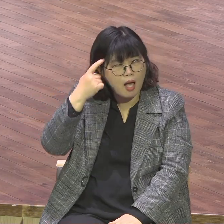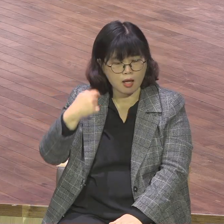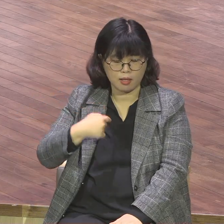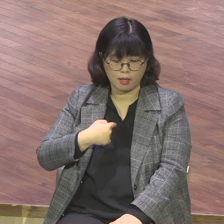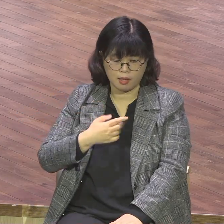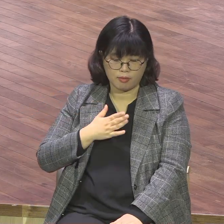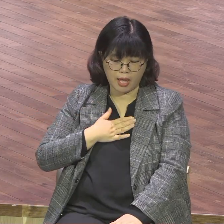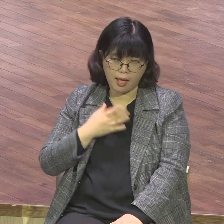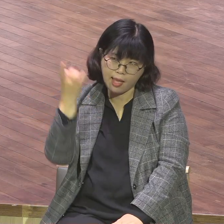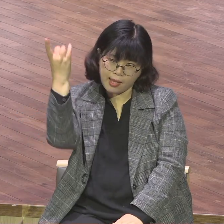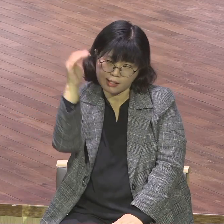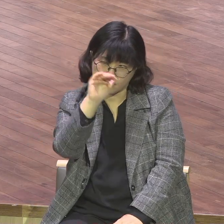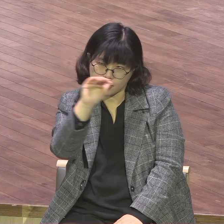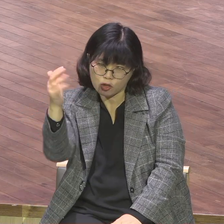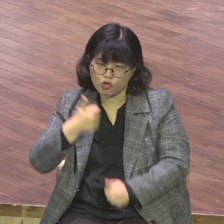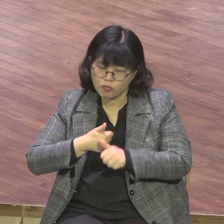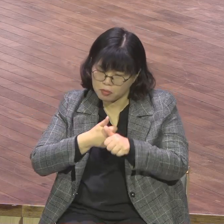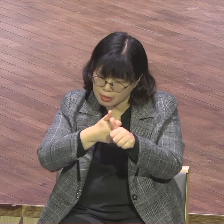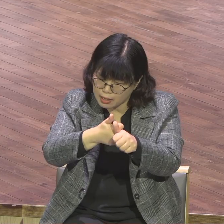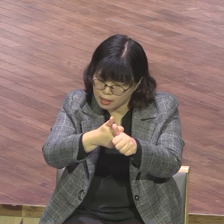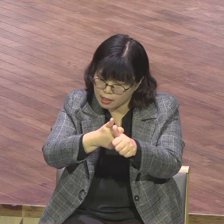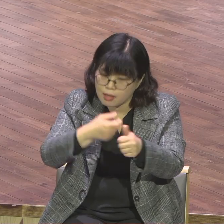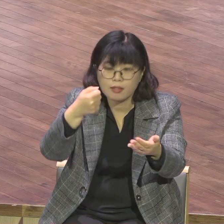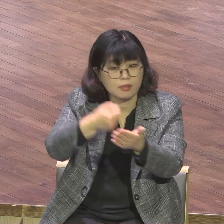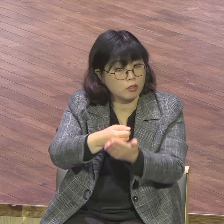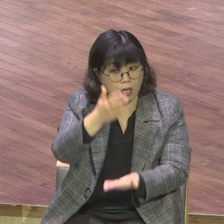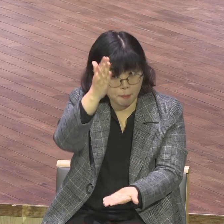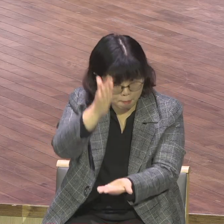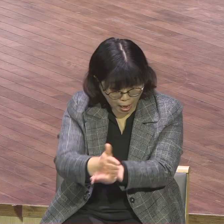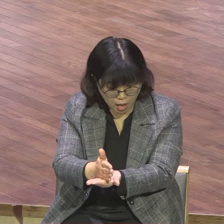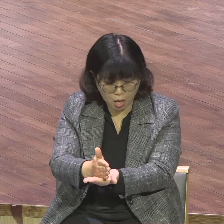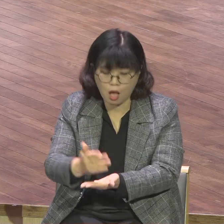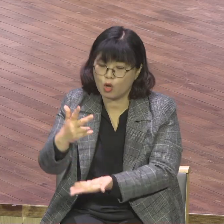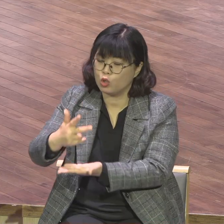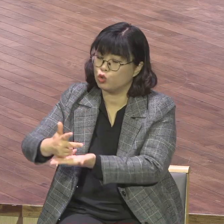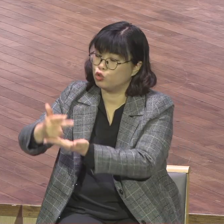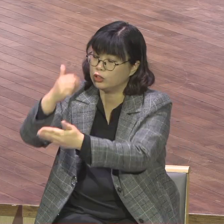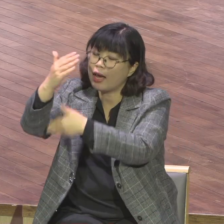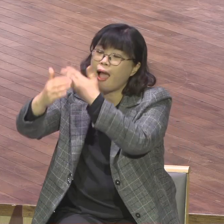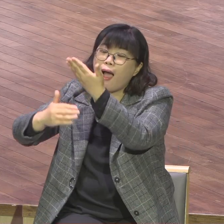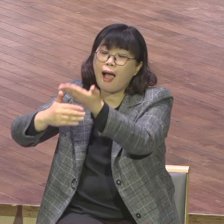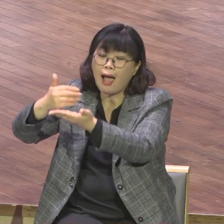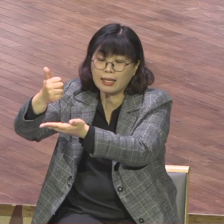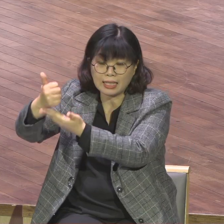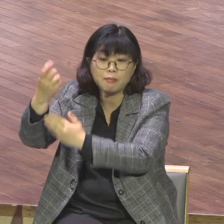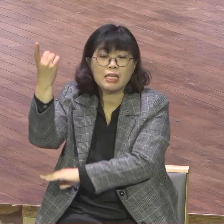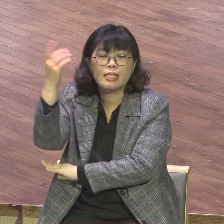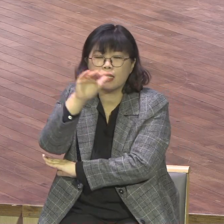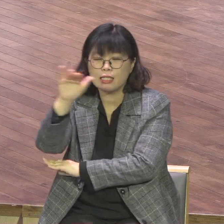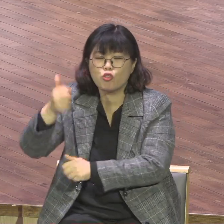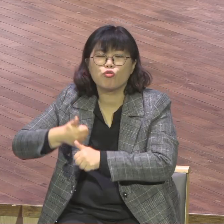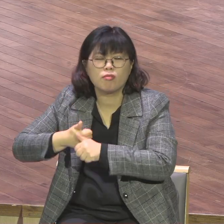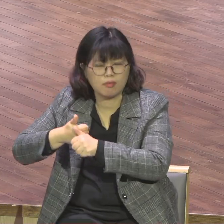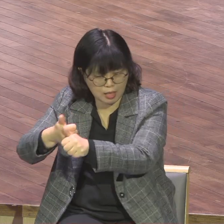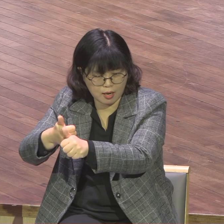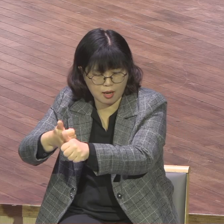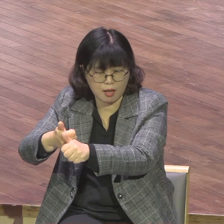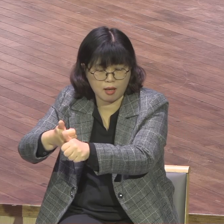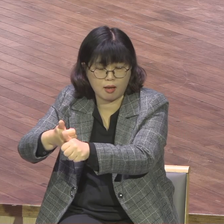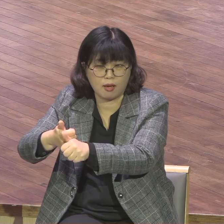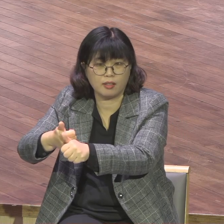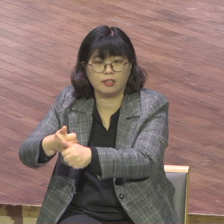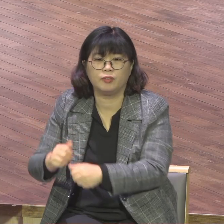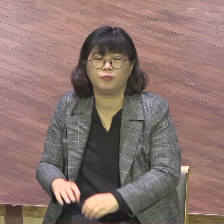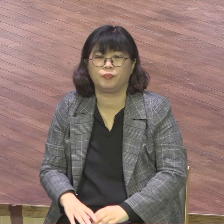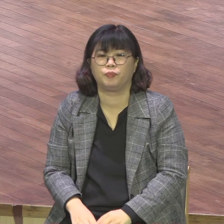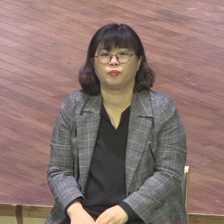하고 안 하고를 결정하지 말라는 것입니다. 예수 그리스도를 통해서 새로운 피조물로 거듭났다고